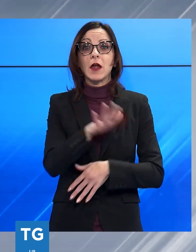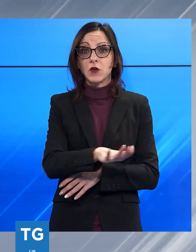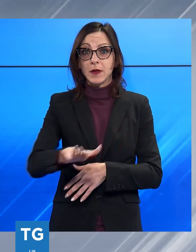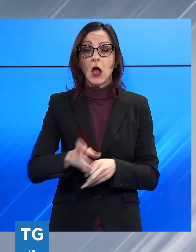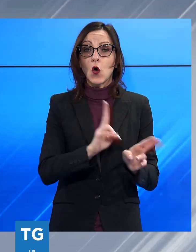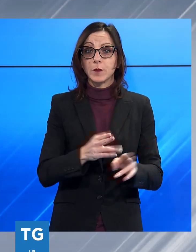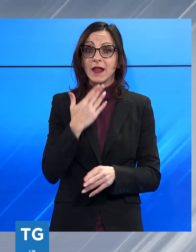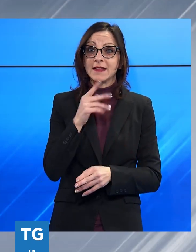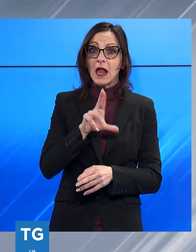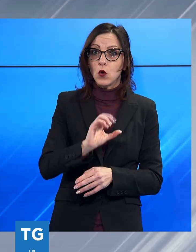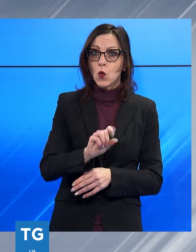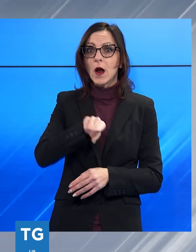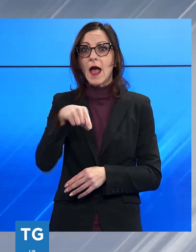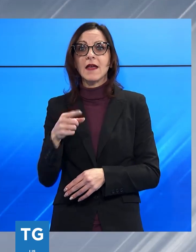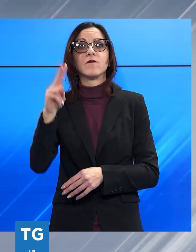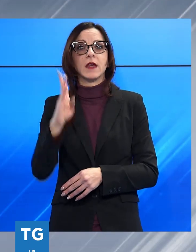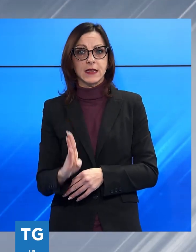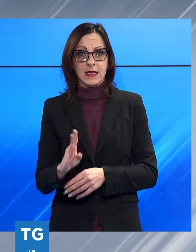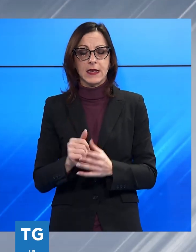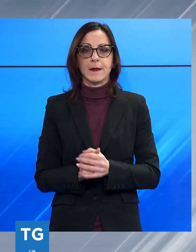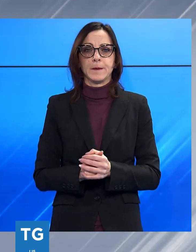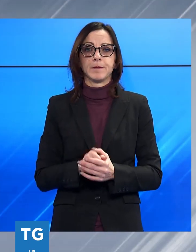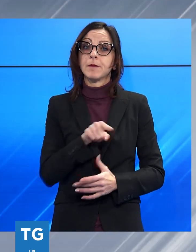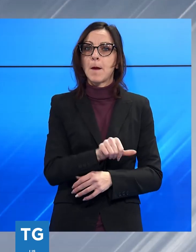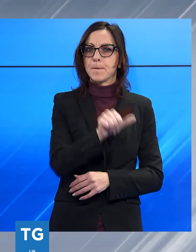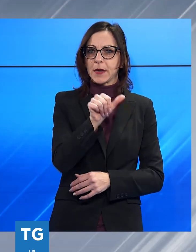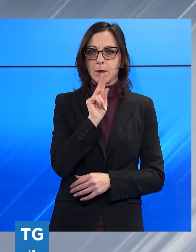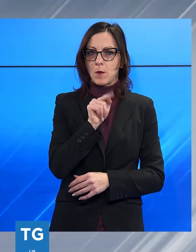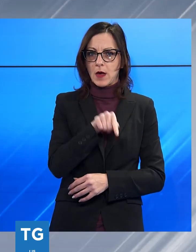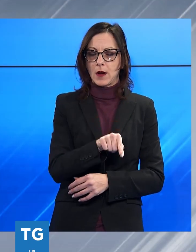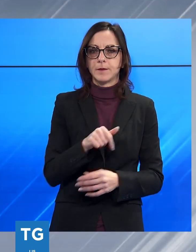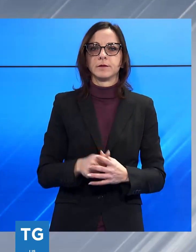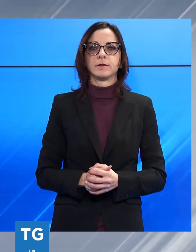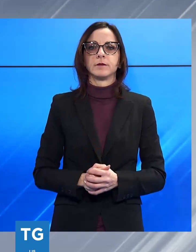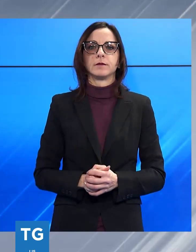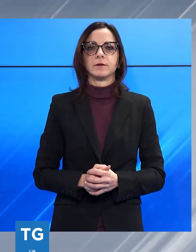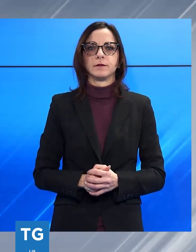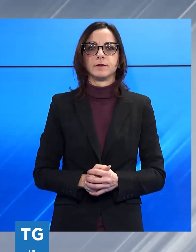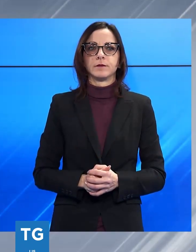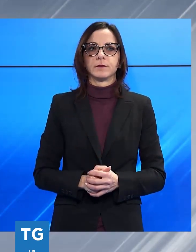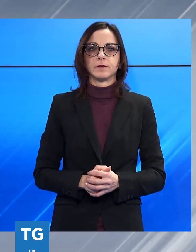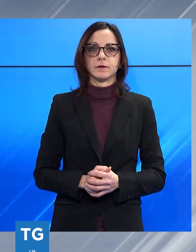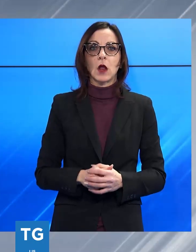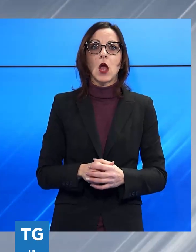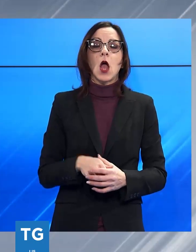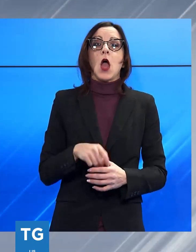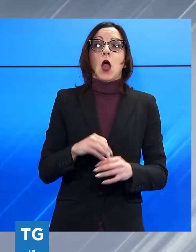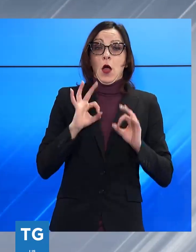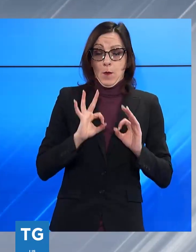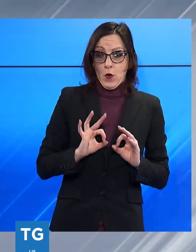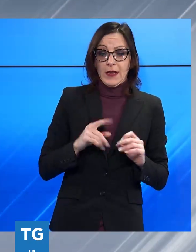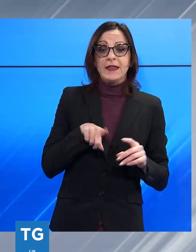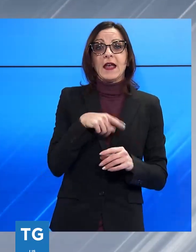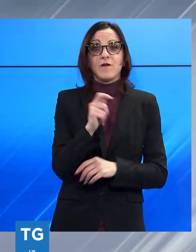San Luca e Versilia Cominciamo con il San Luca polizia e vigili del fuoco di nuovo Uniti